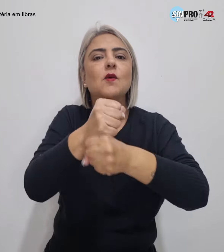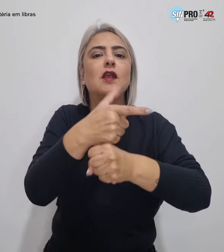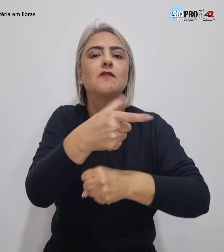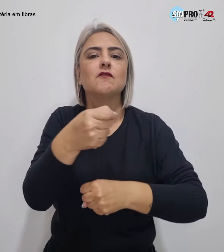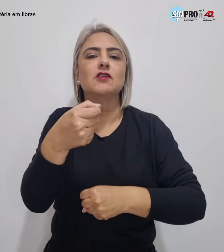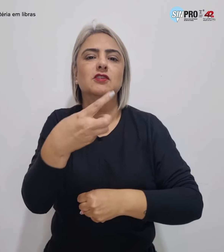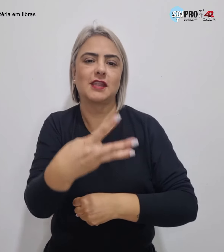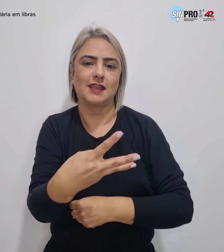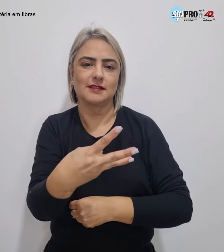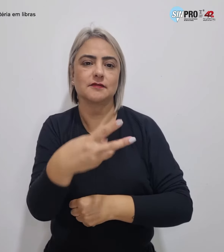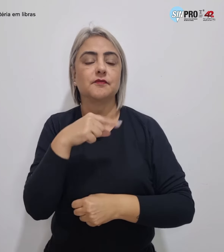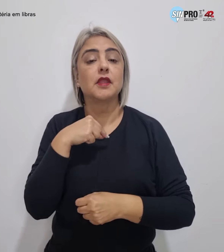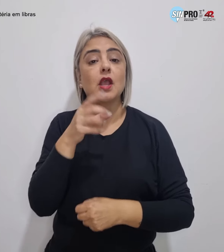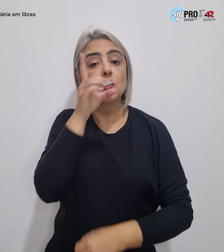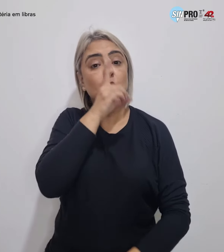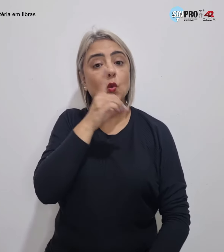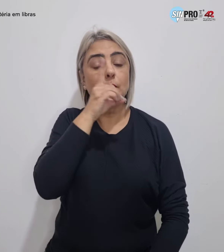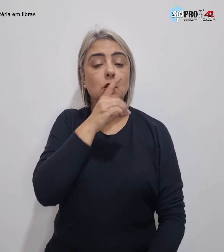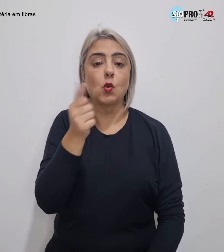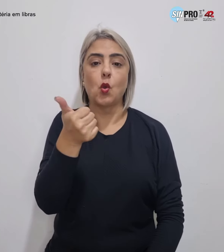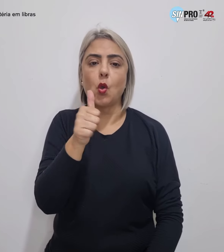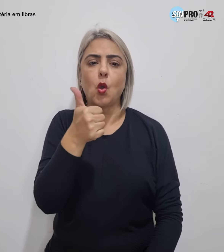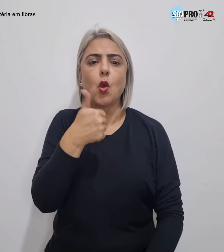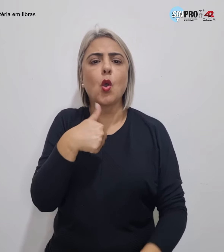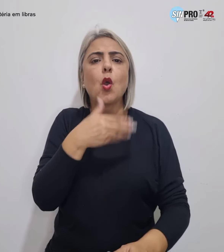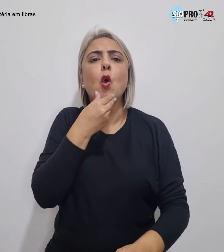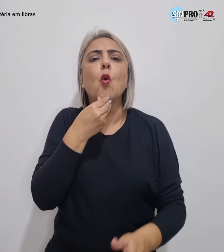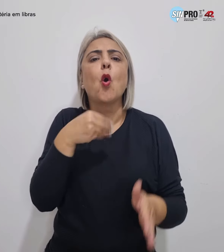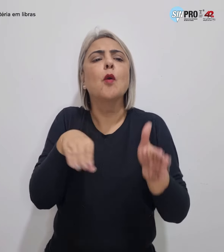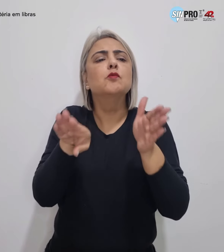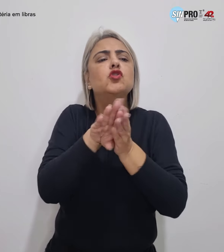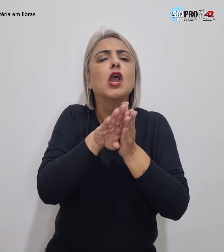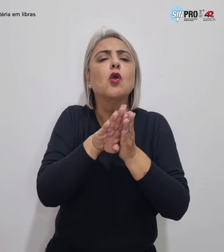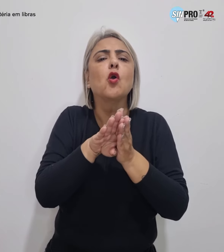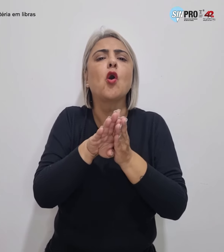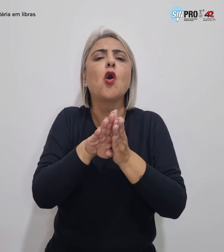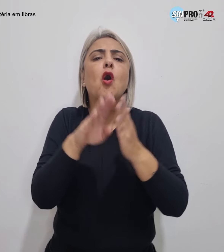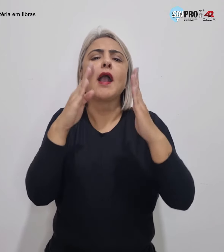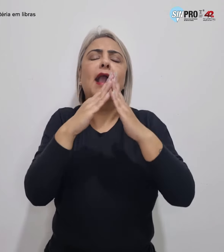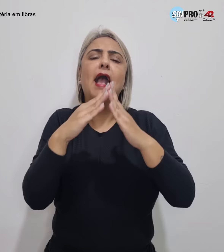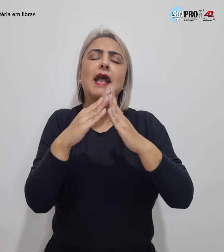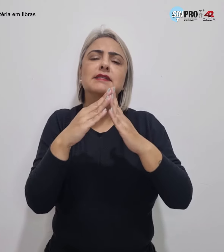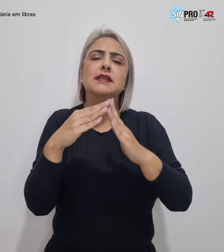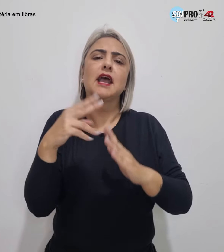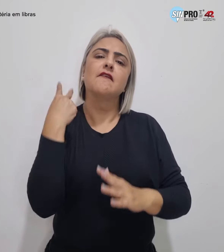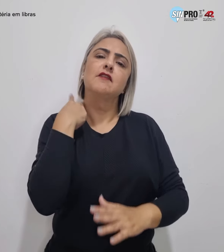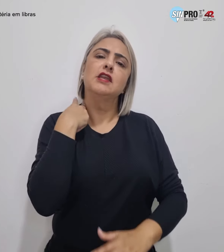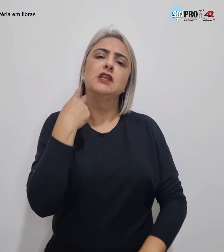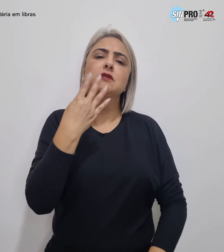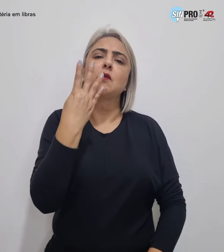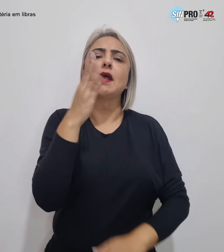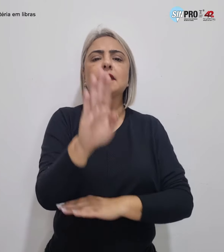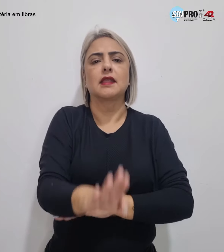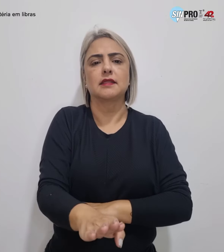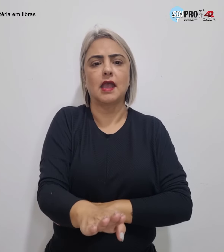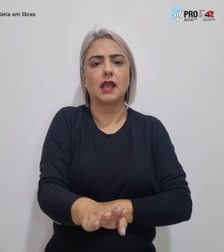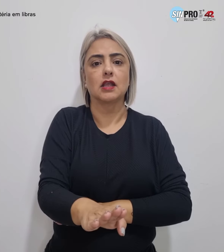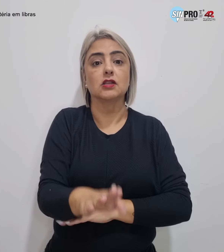nesse domingo 11 ele chegou à casa da vítima por volta das 16 horas e deixou